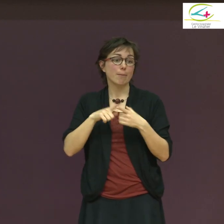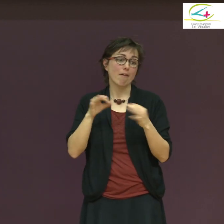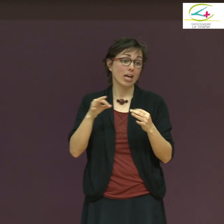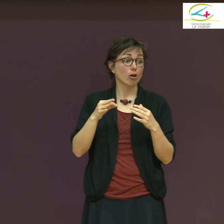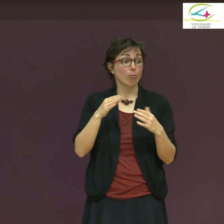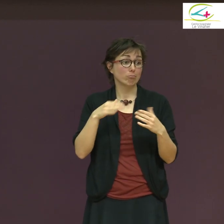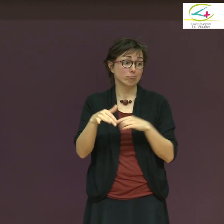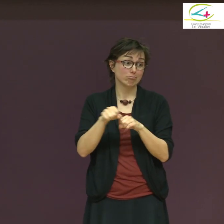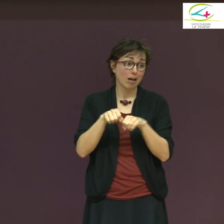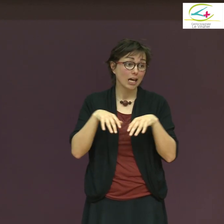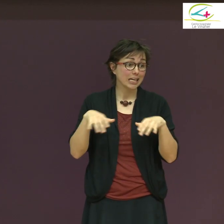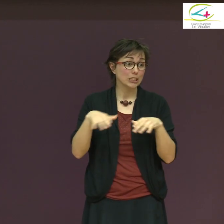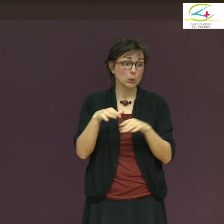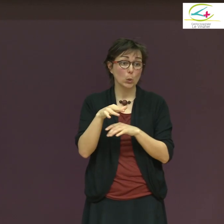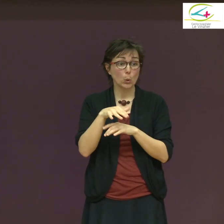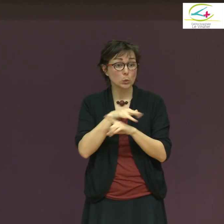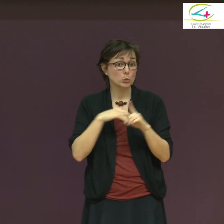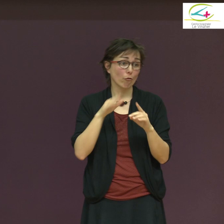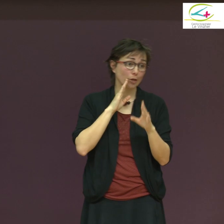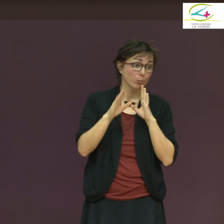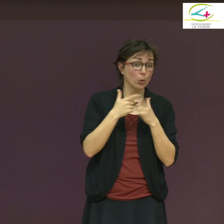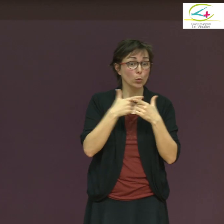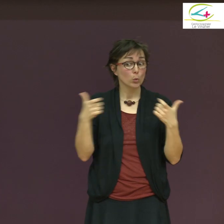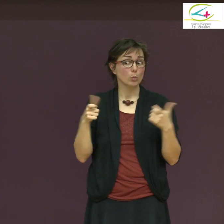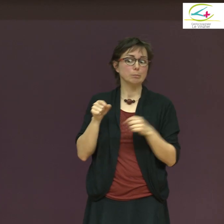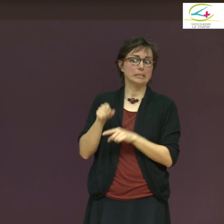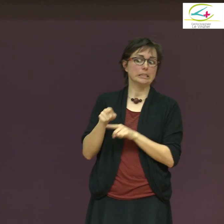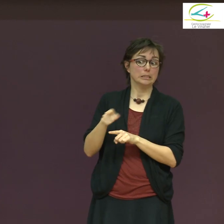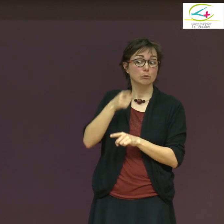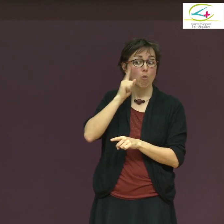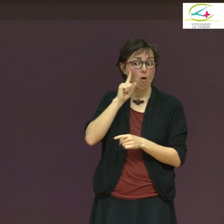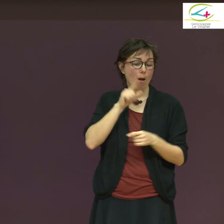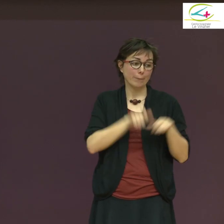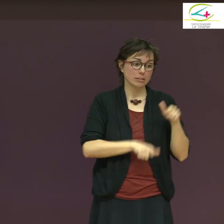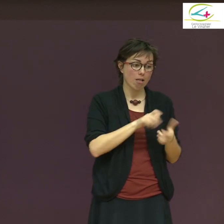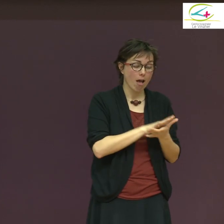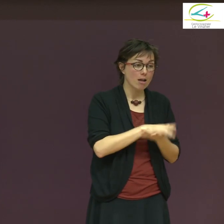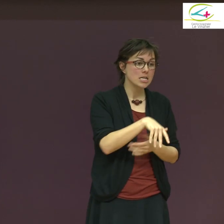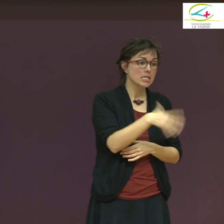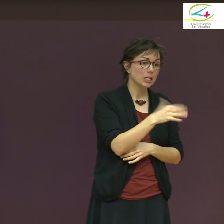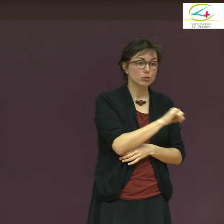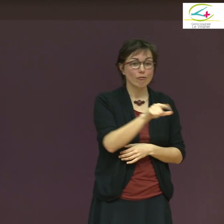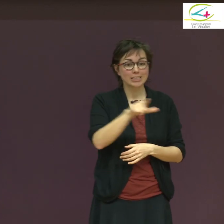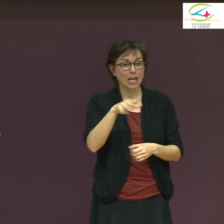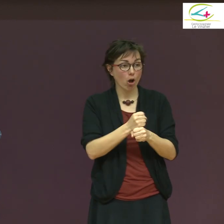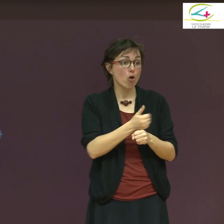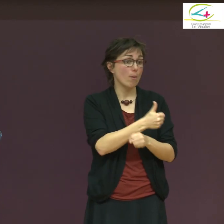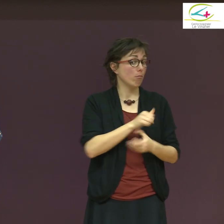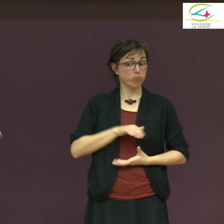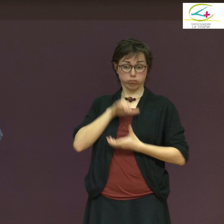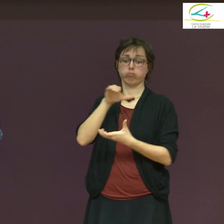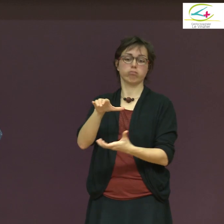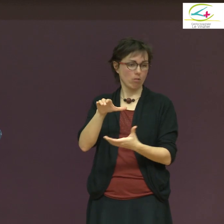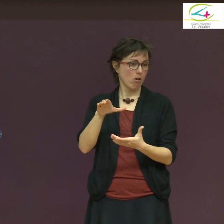sociaux aussi. Parce que les 15-25 ans aujourd'hui, ils déposent leurs idées suicidaires sur les réseaux